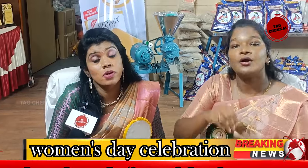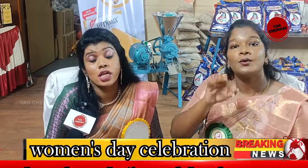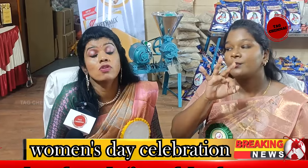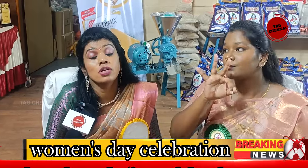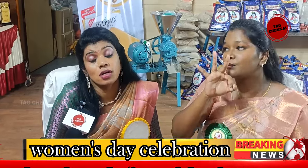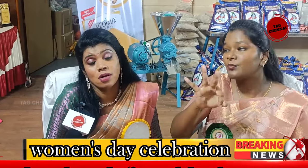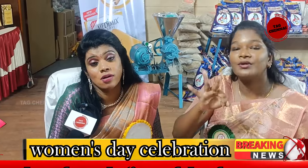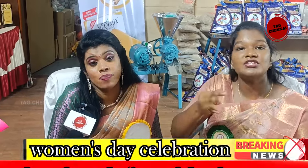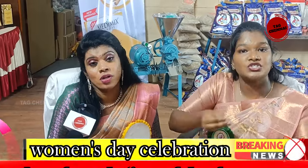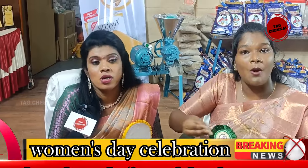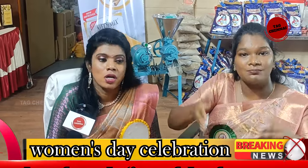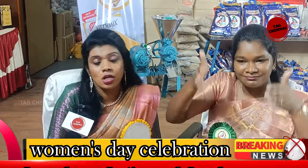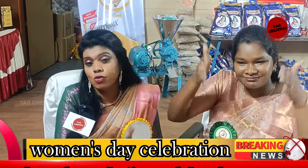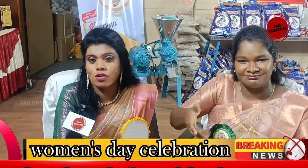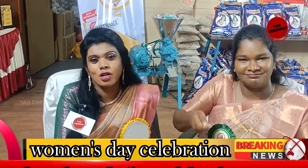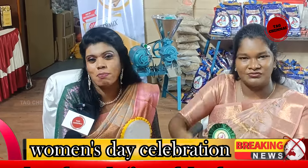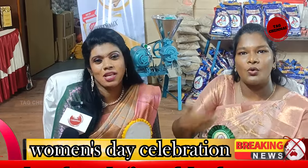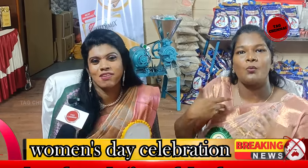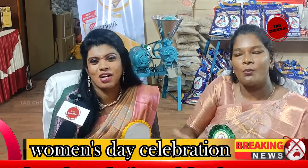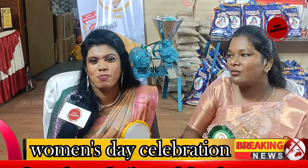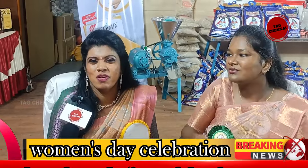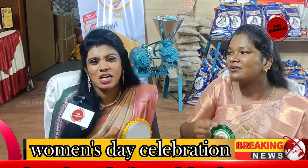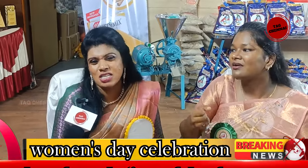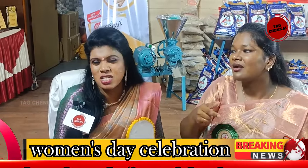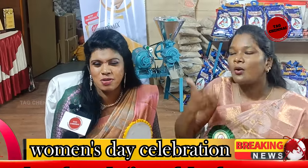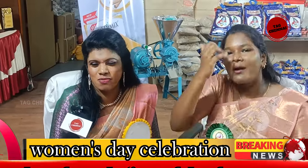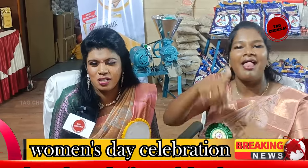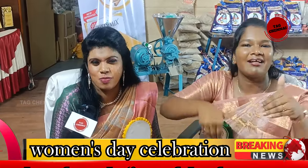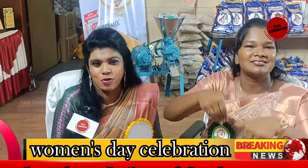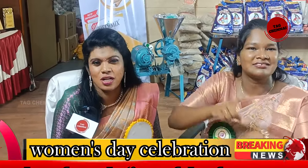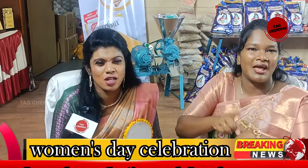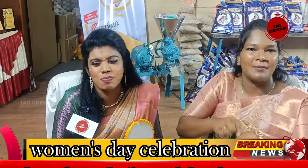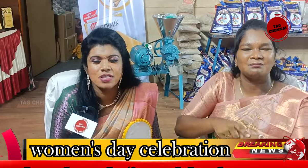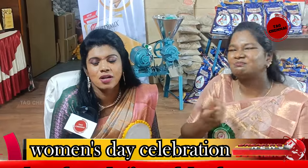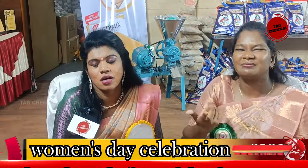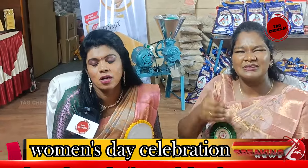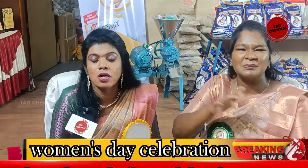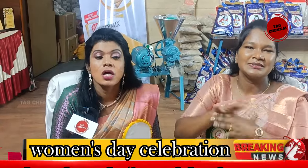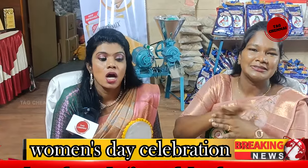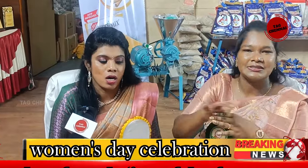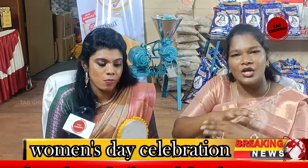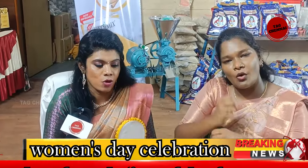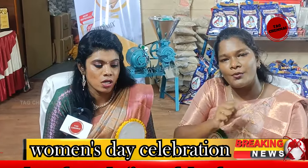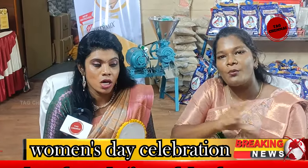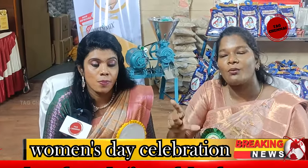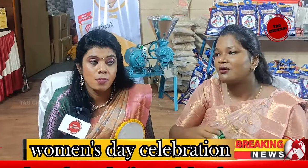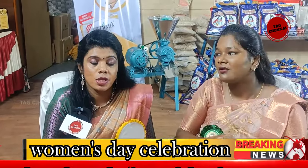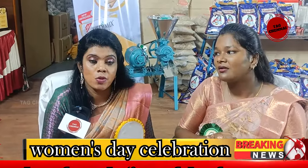3 பேர் தள்ளிவண்டி கேட்டாங்க. எழுதி கொடுத்தா இன்னும் பதில் வரல. இப்போ வந்து எலக்ஷன் தமிழ் இப்போ அதனாலே புதியாக இருக்காங்க. அப்போது